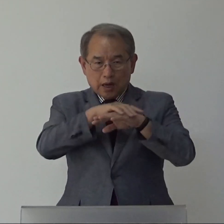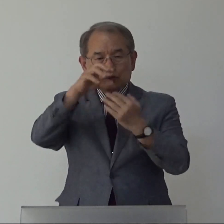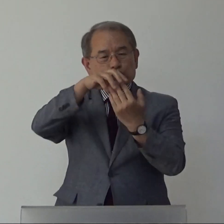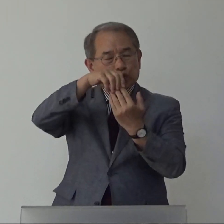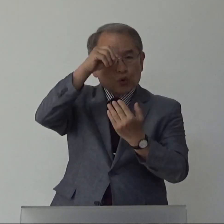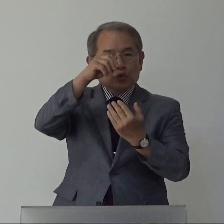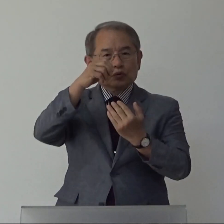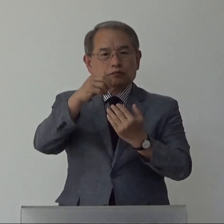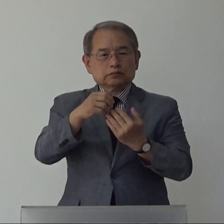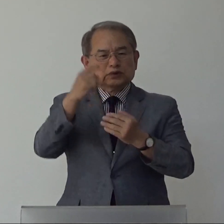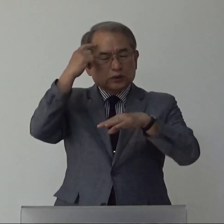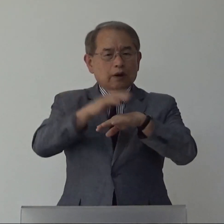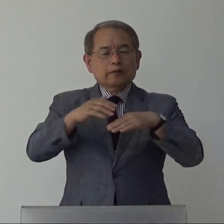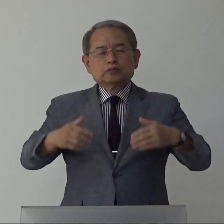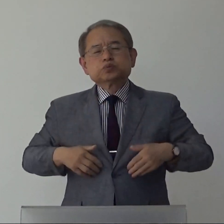가정이 잘 되기 위해서는